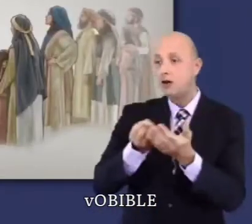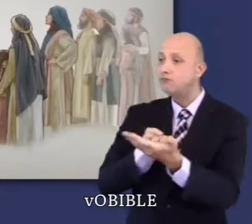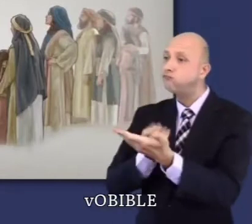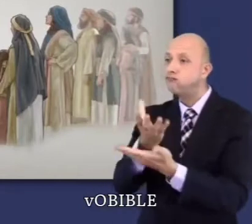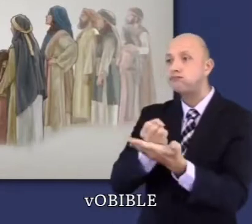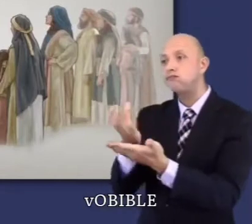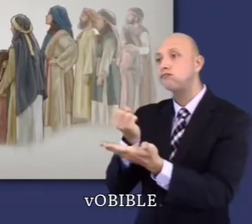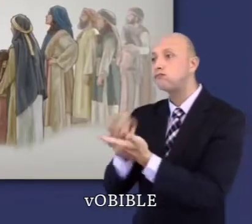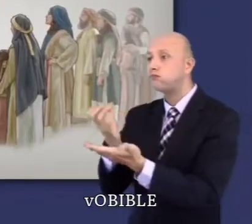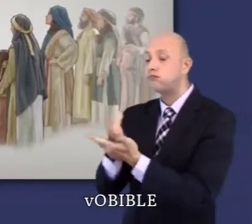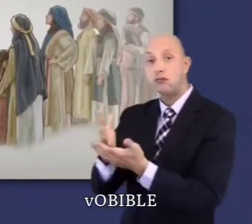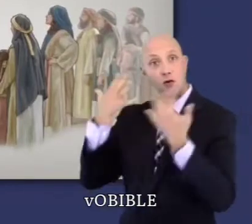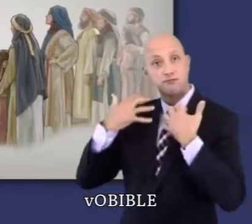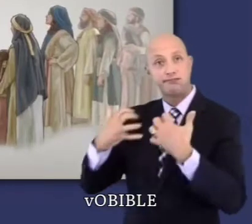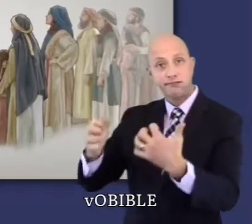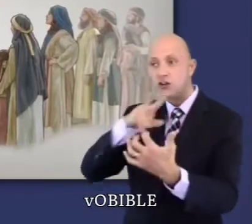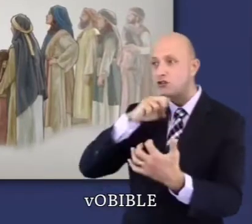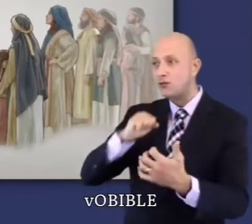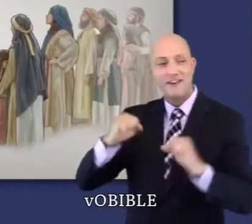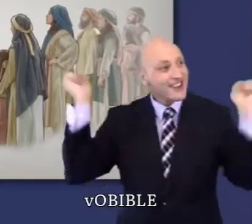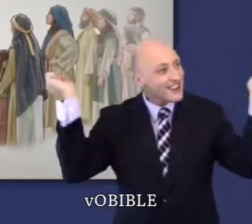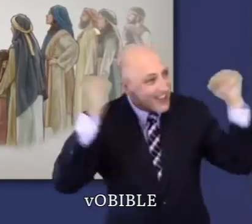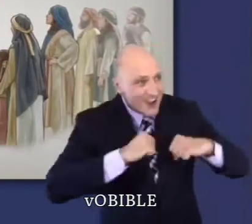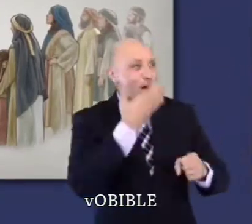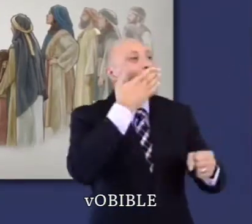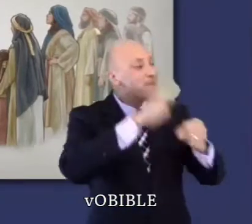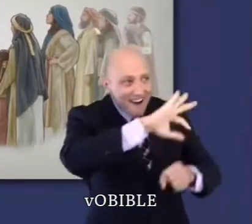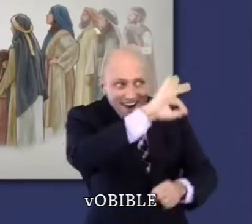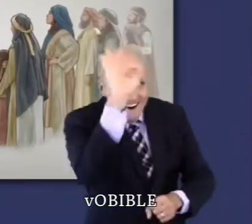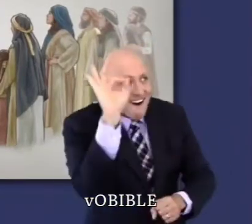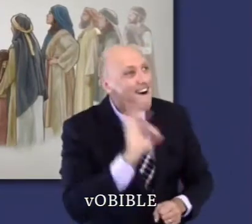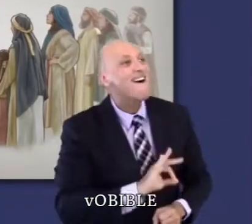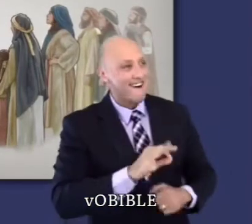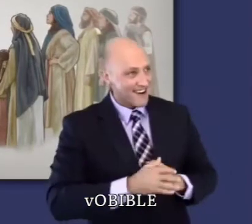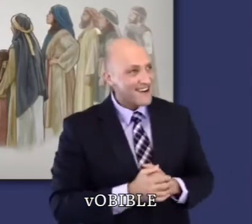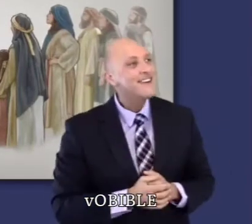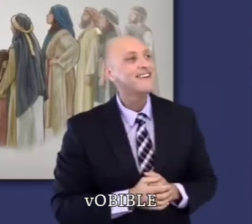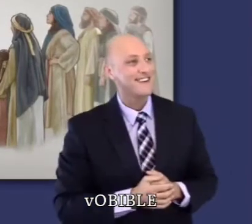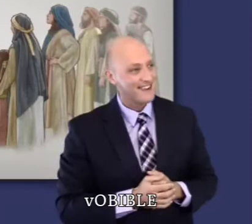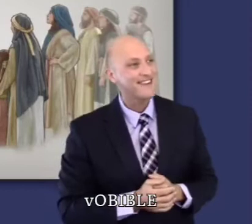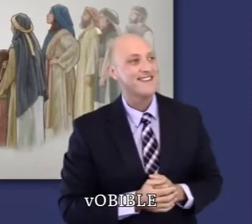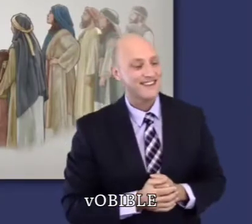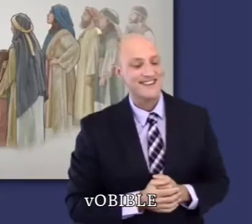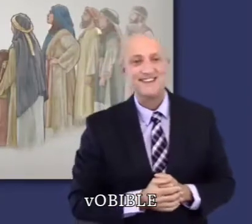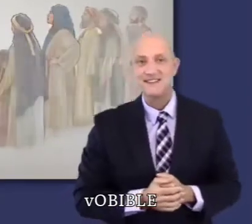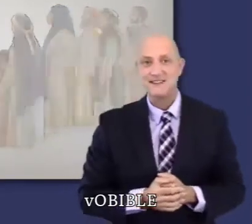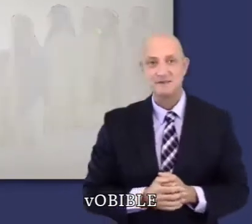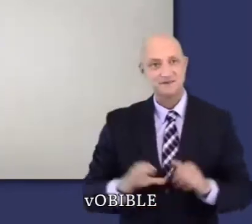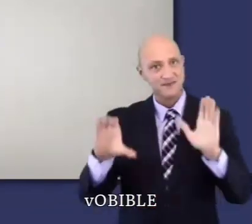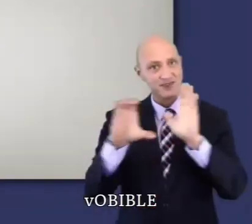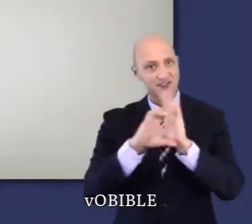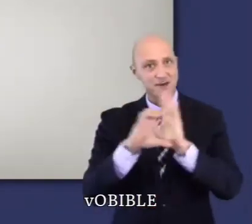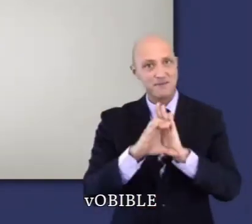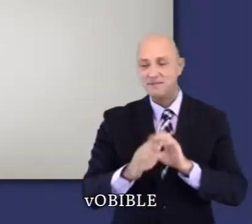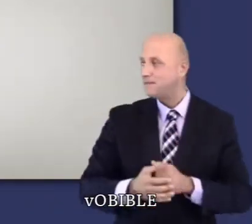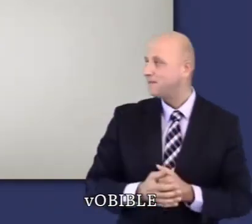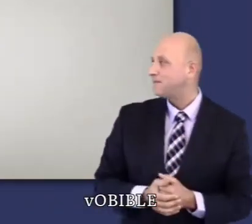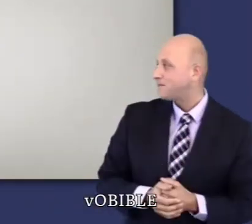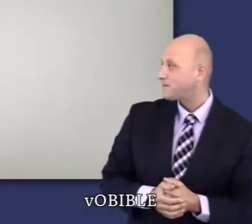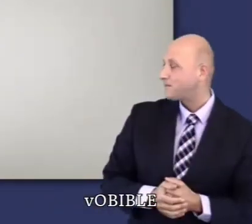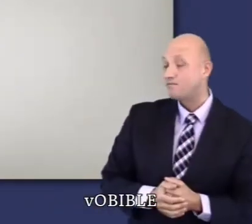livre de l'Alliance au peuple, qui déclare alors « Tout ce qu'a dit Jéhovah, nous sommes prêts à le faire ». Les